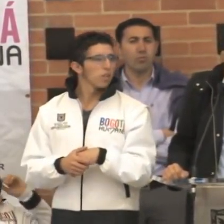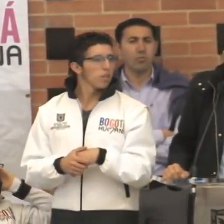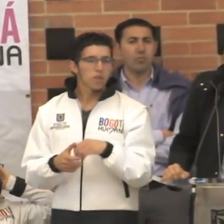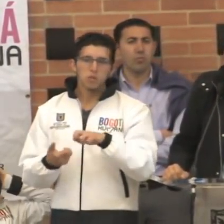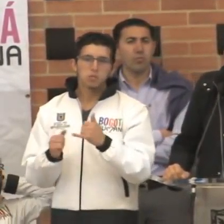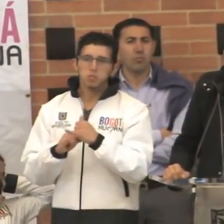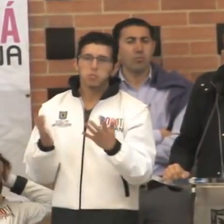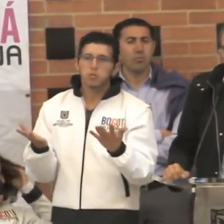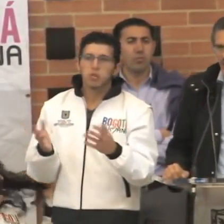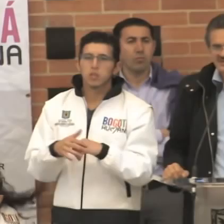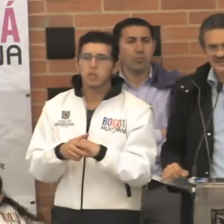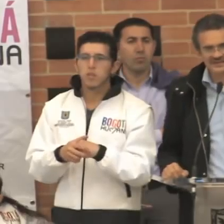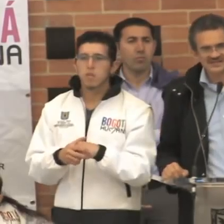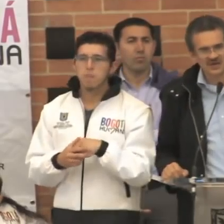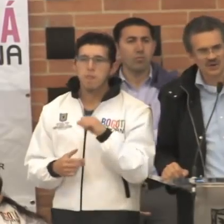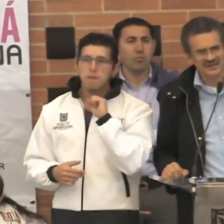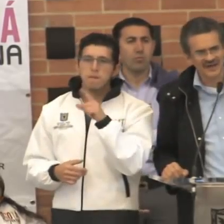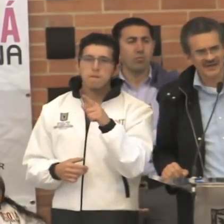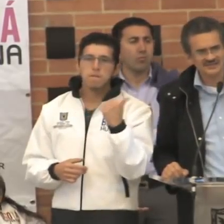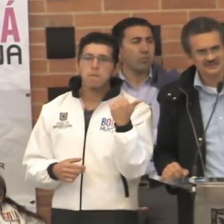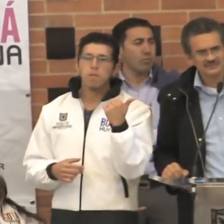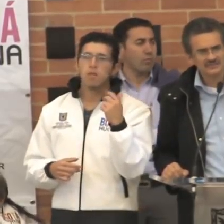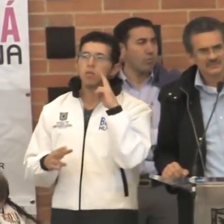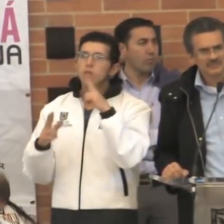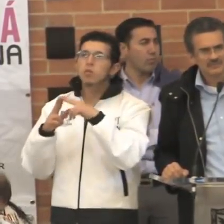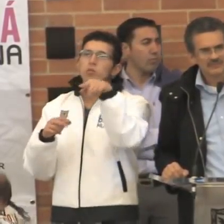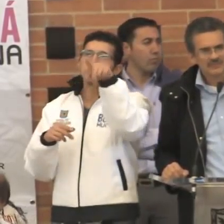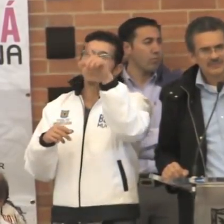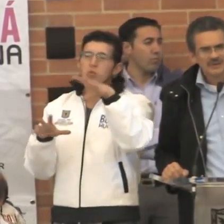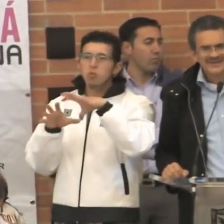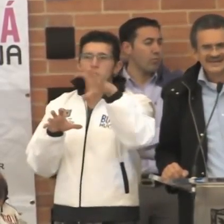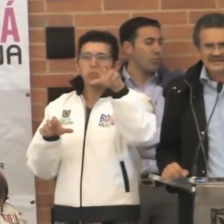En el territorio de 75 hectáreas